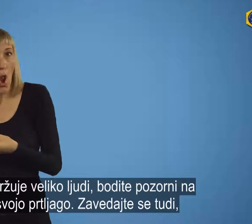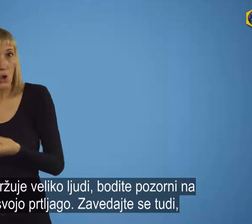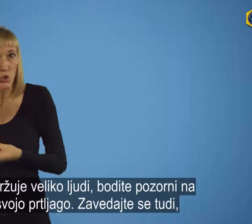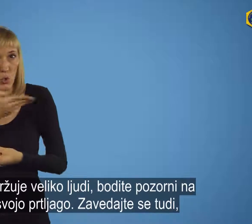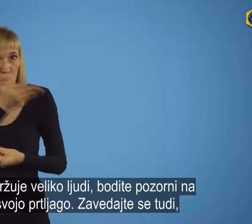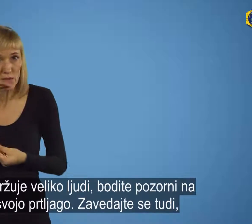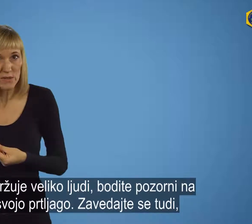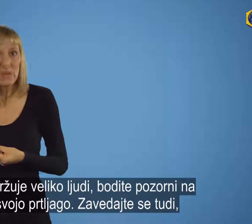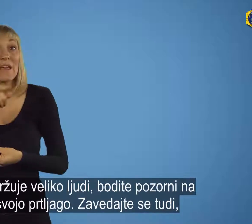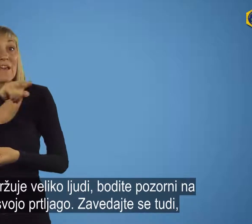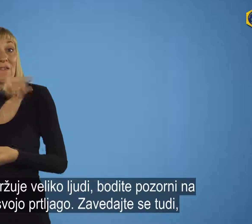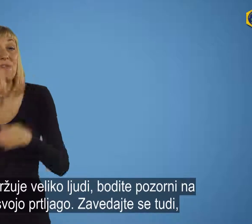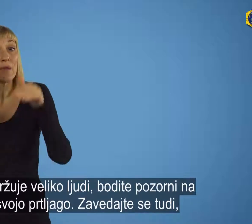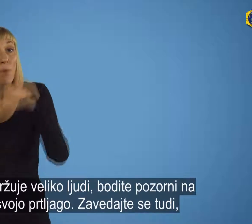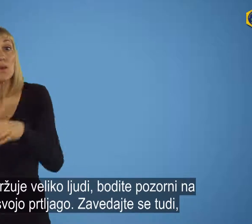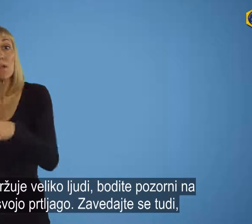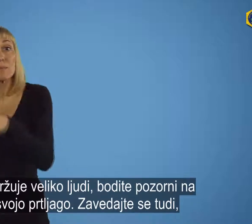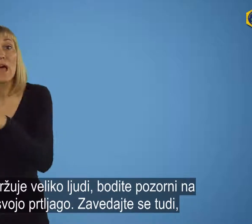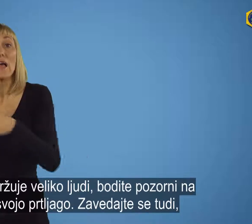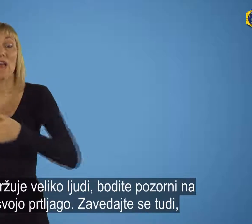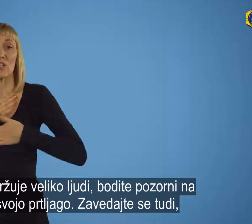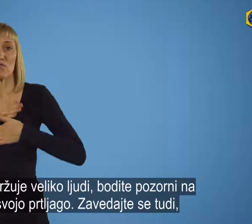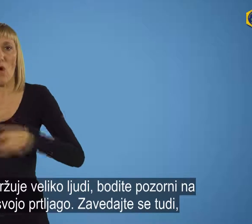bodite pozorni na svojo prtljago.